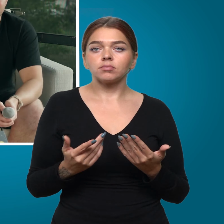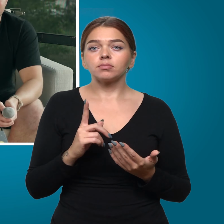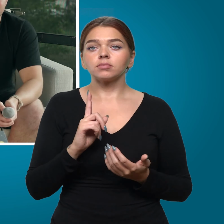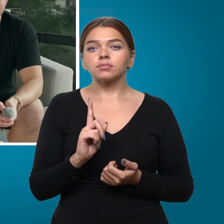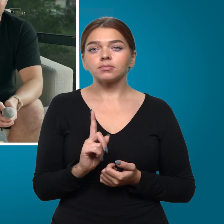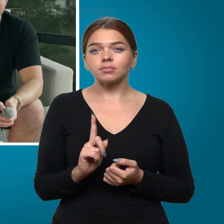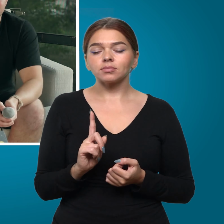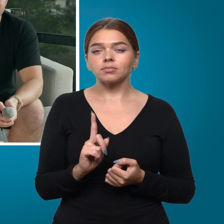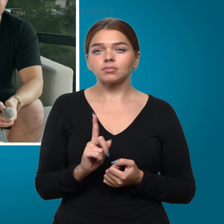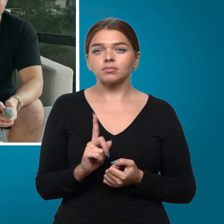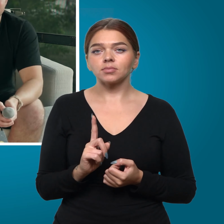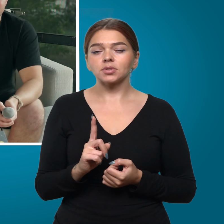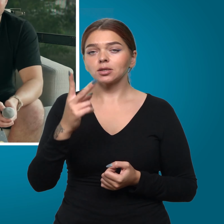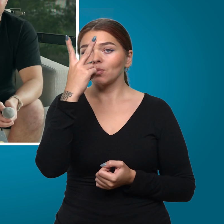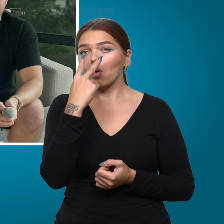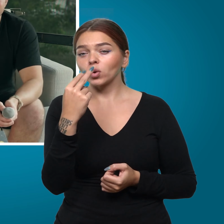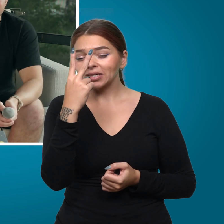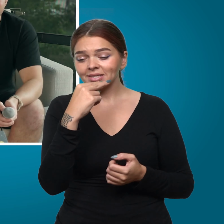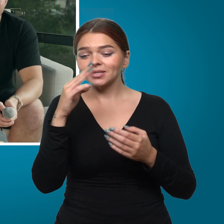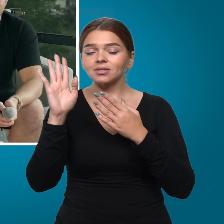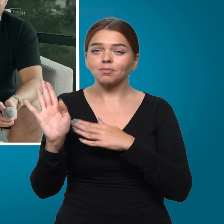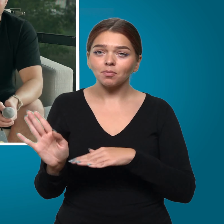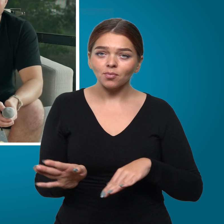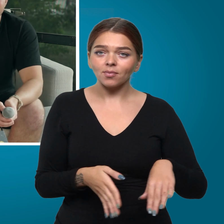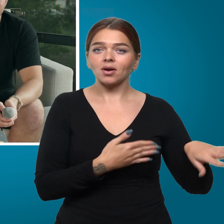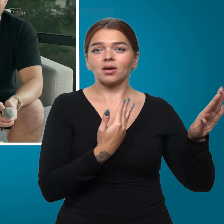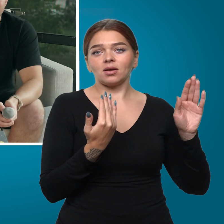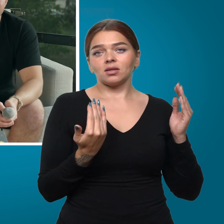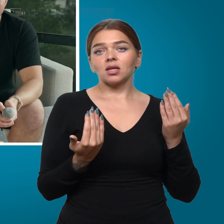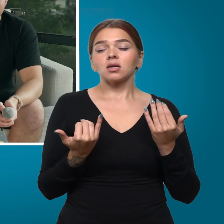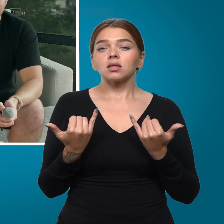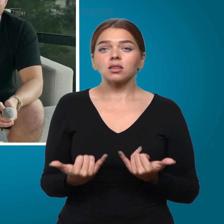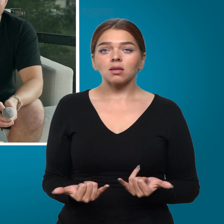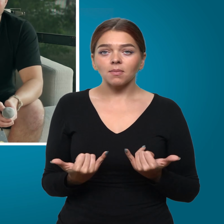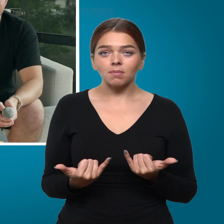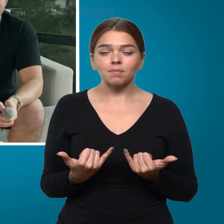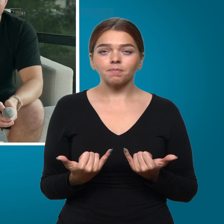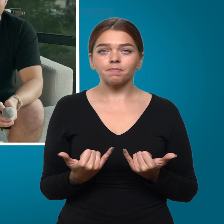Bet vis dėlto paauglystė praeina ir žinokite, šiuo metu